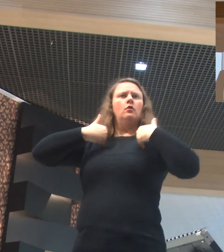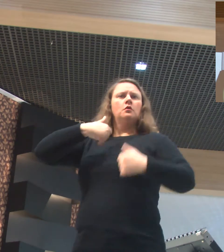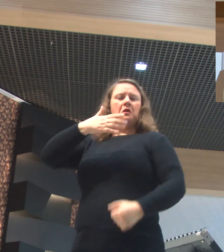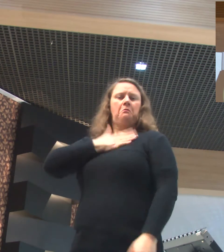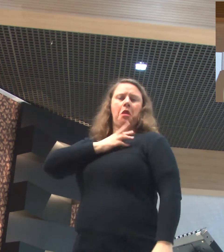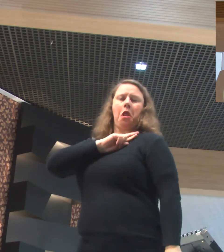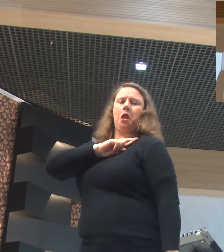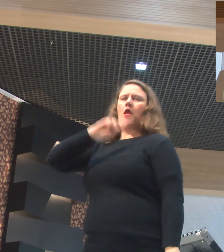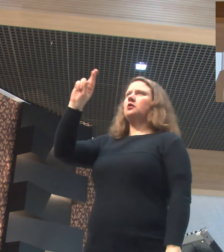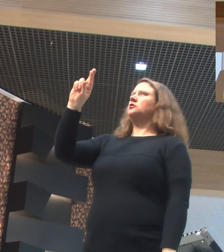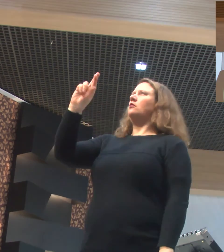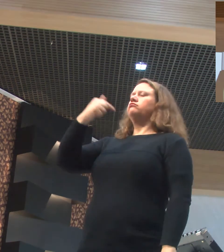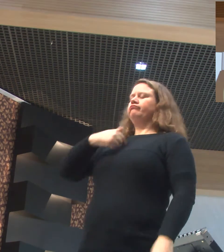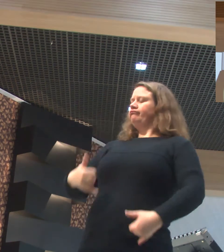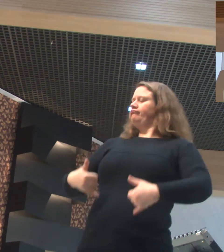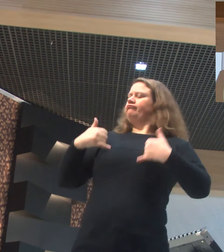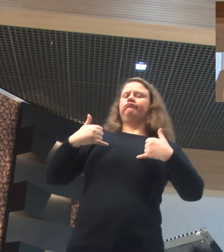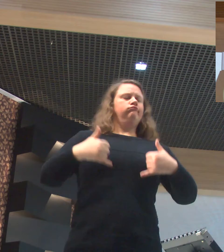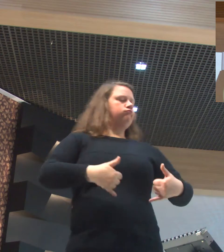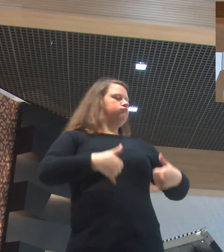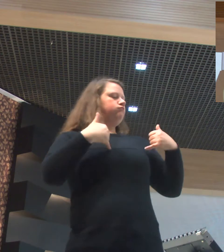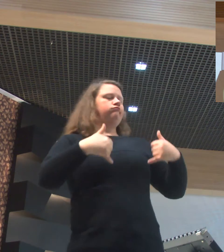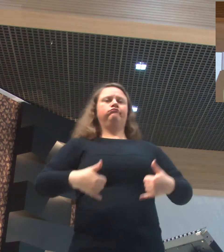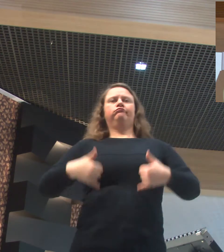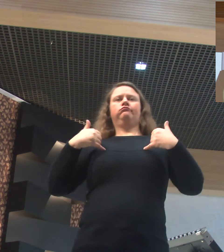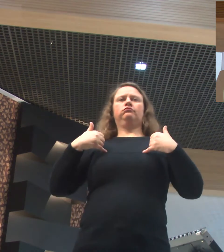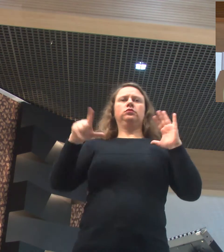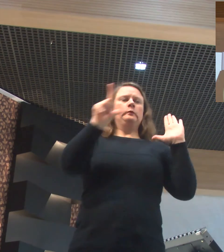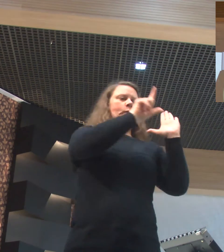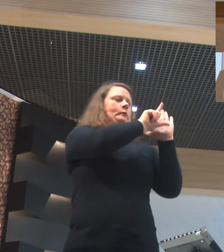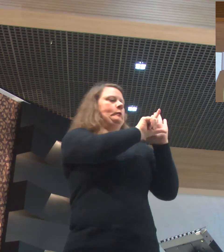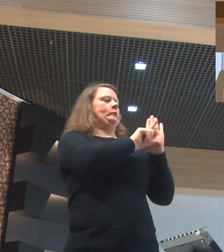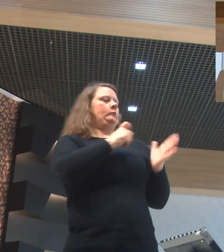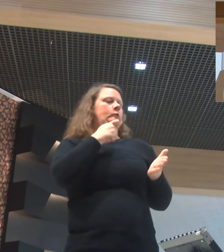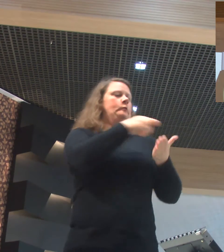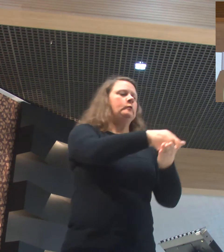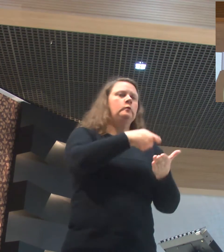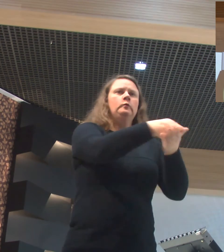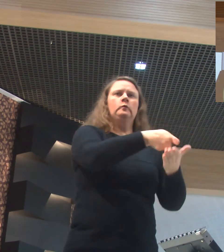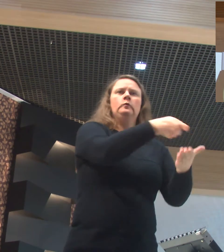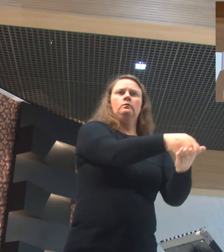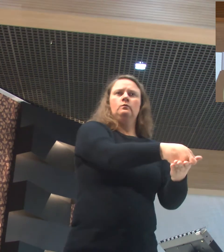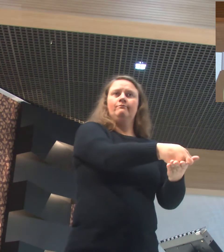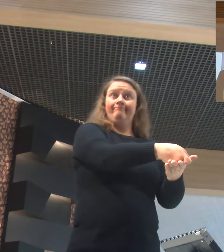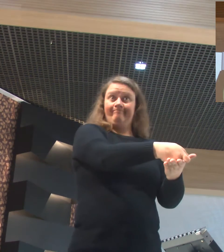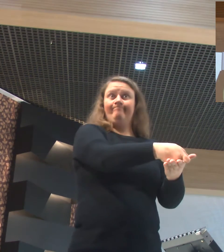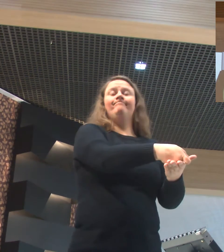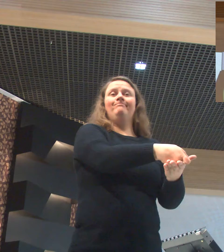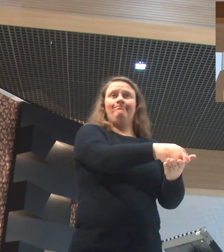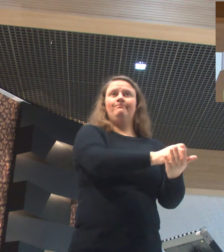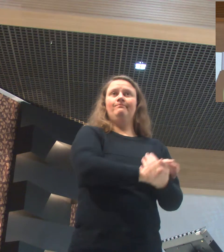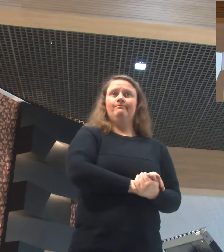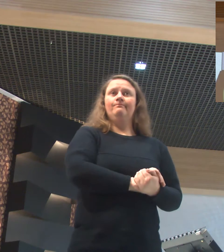deles. Eles eram extremamente legalistas, rígidos.